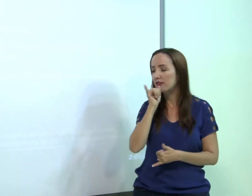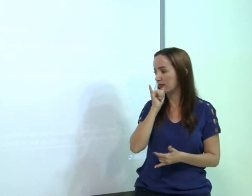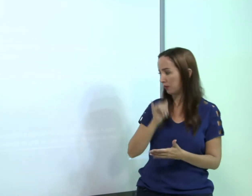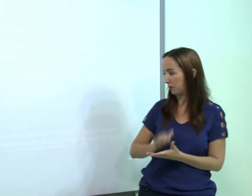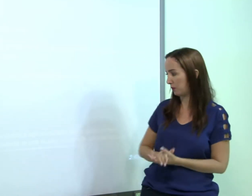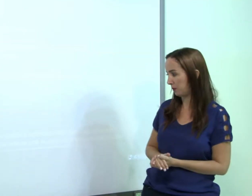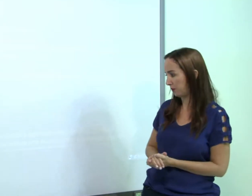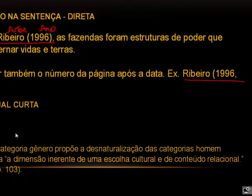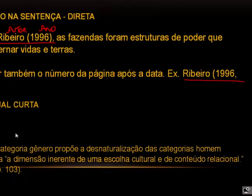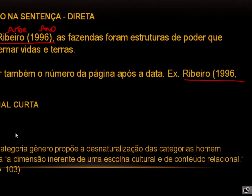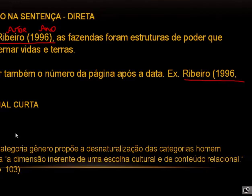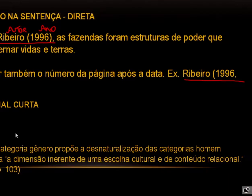linhas. Vejam o exemplo.